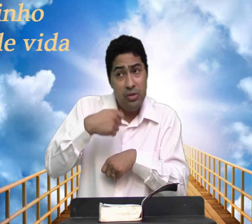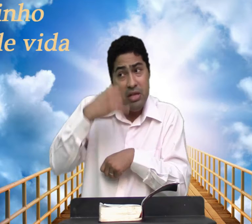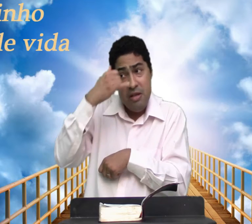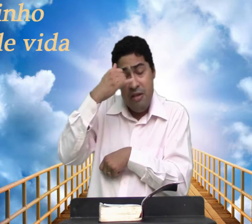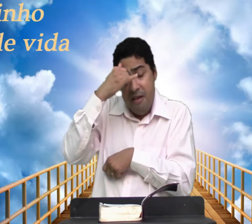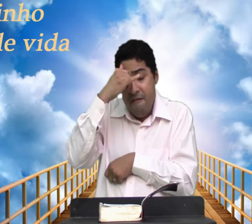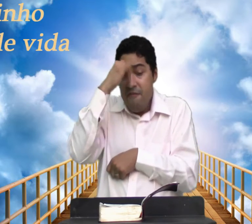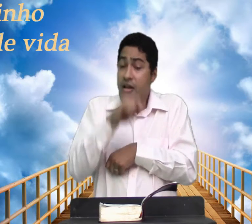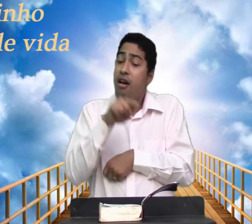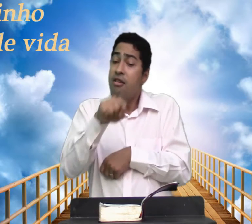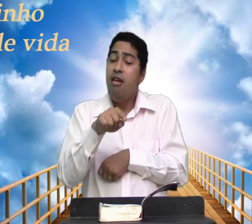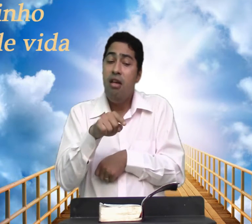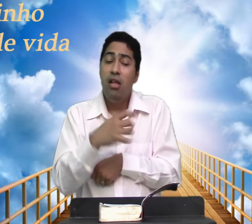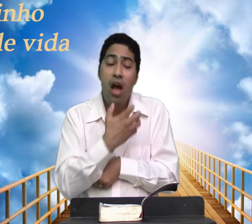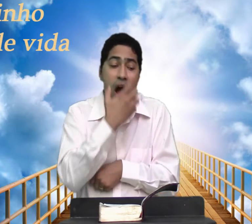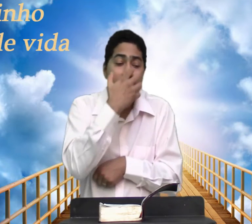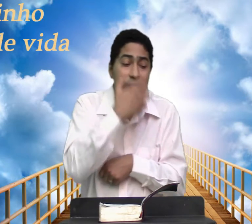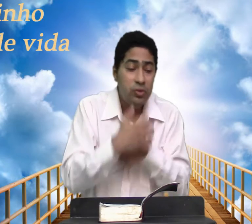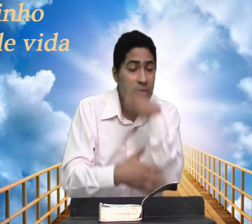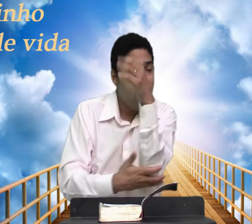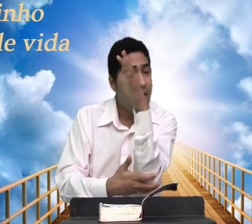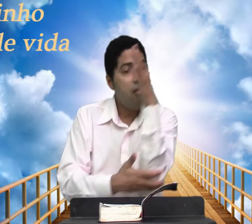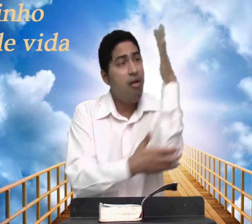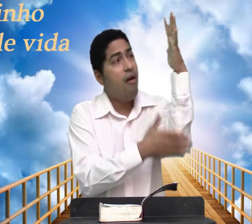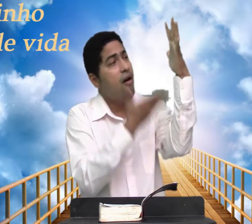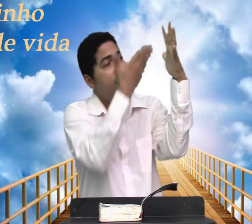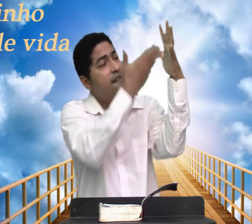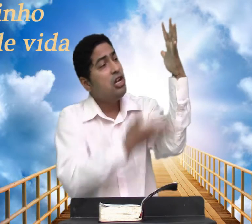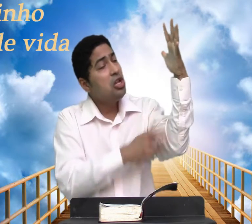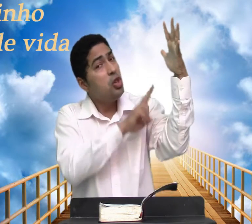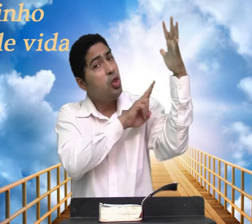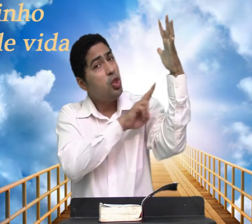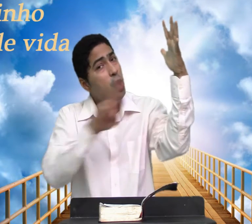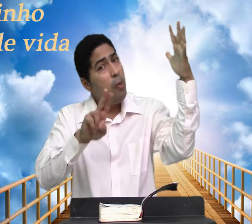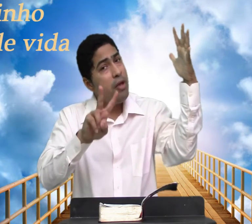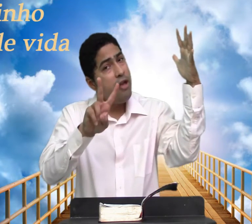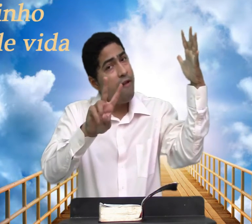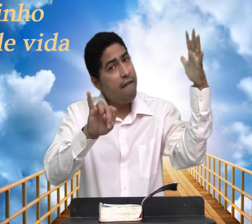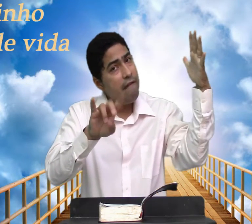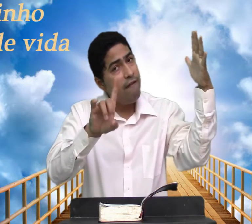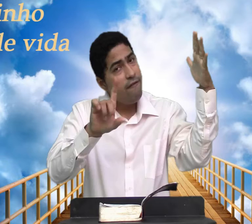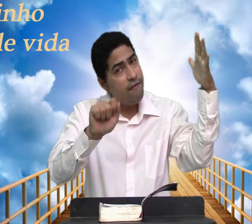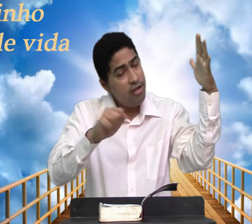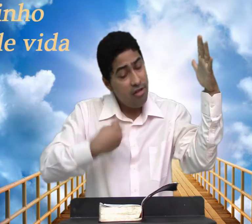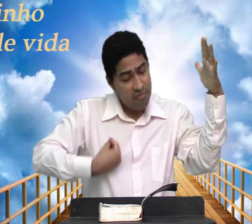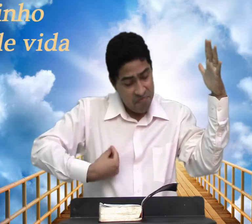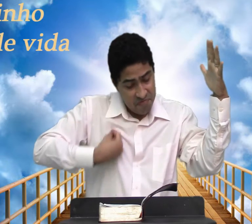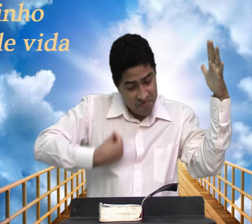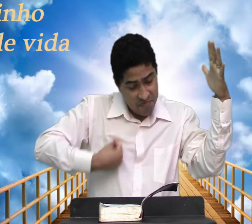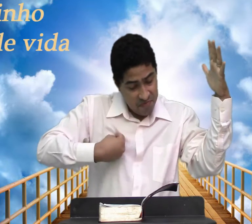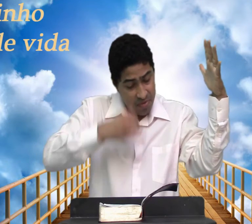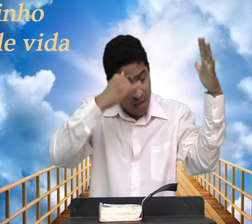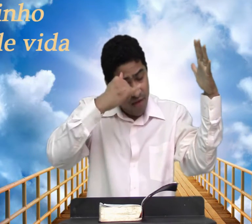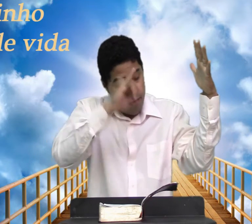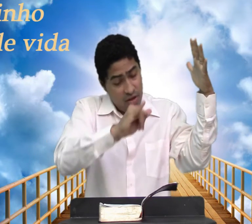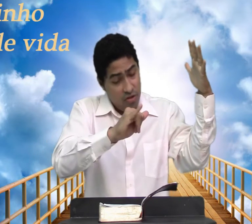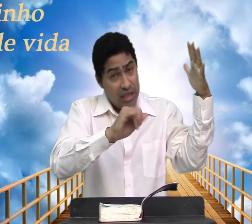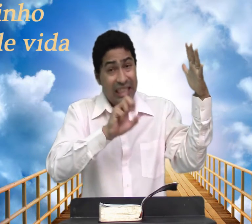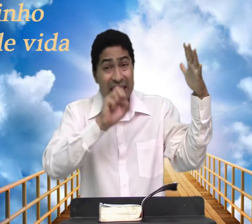E nós precisamos impedir que ele tome da árvore da vida. Porque se ele comer dessa árvore, ele